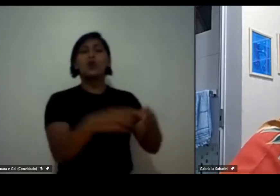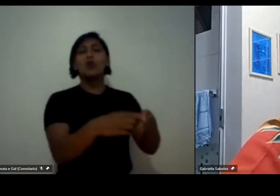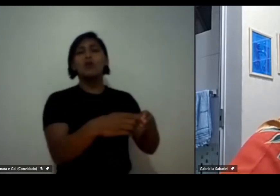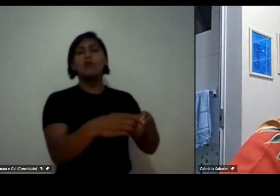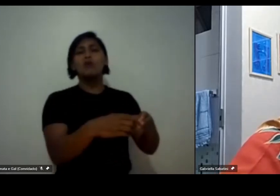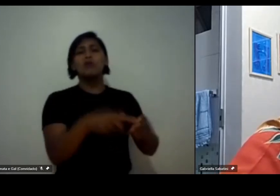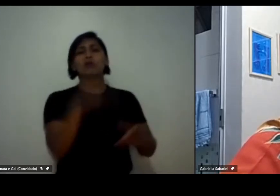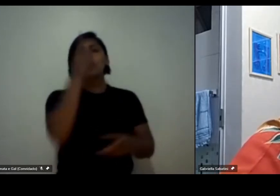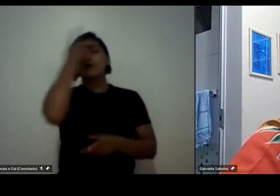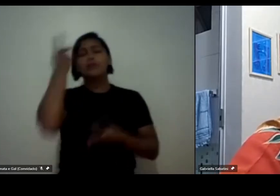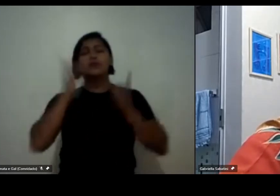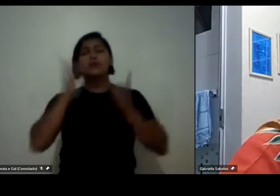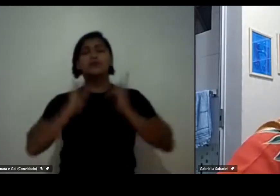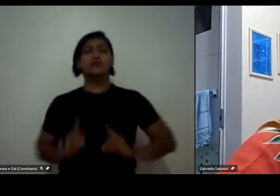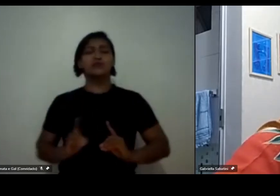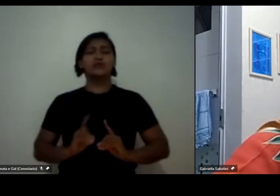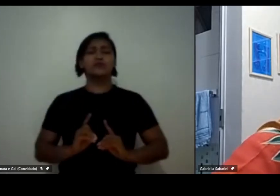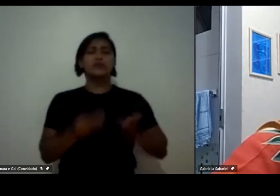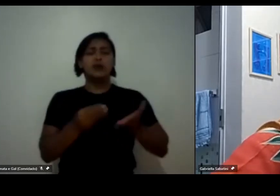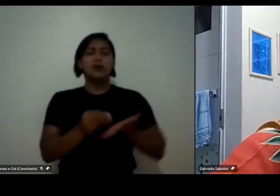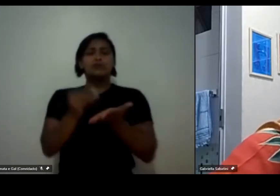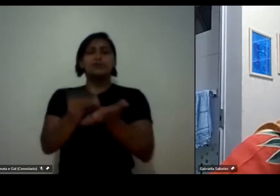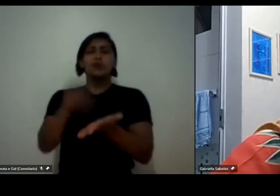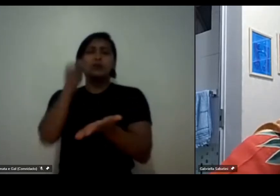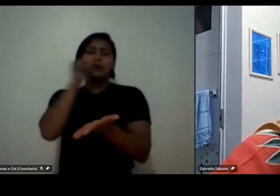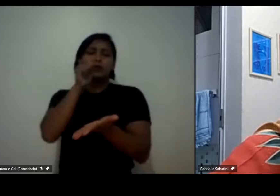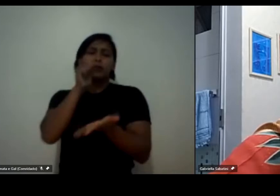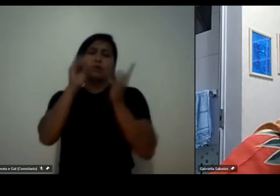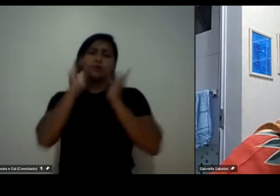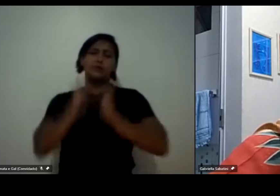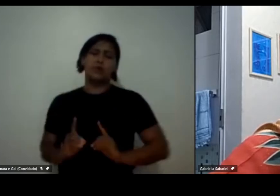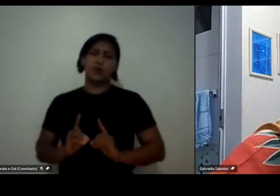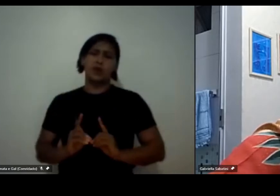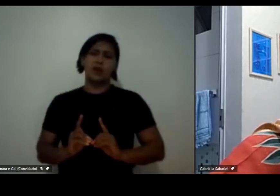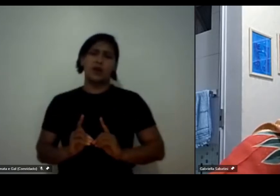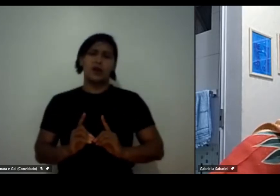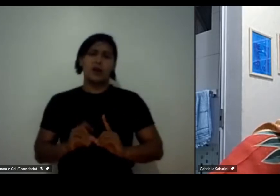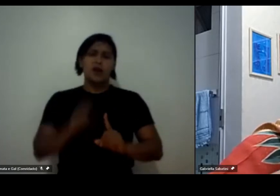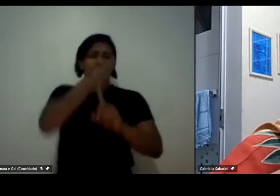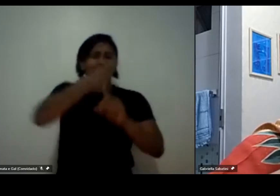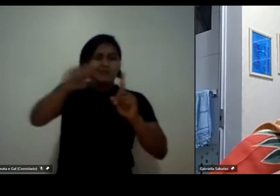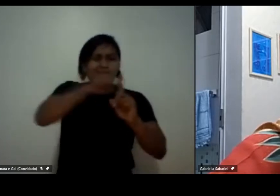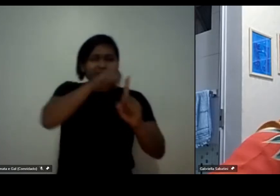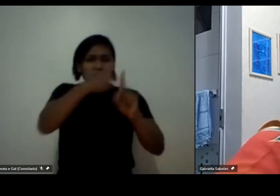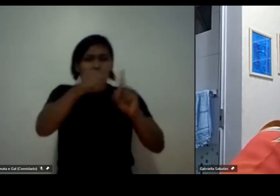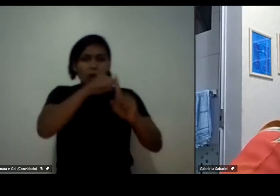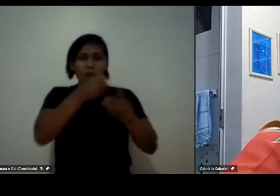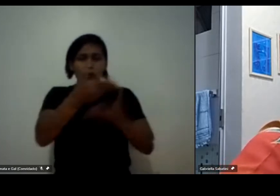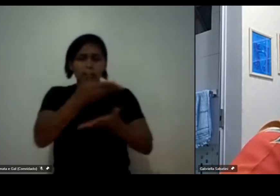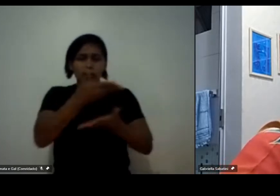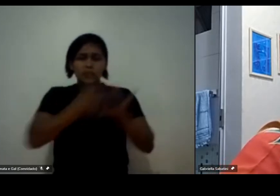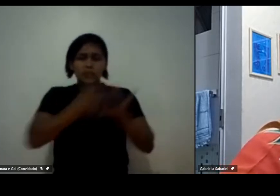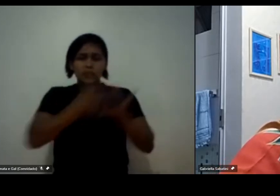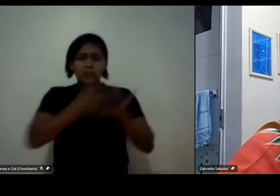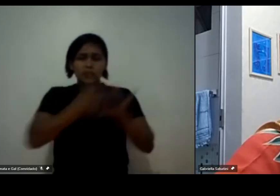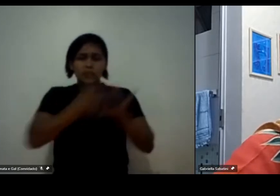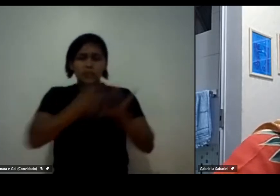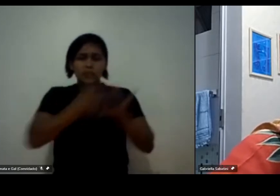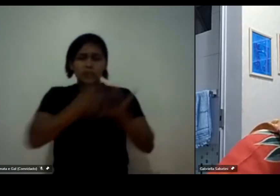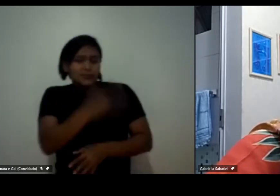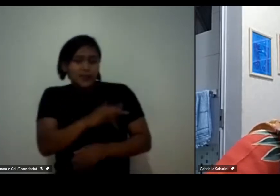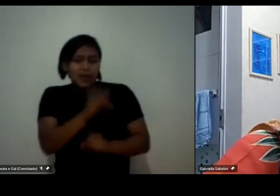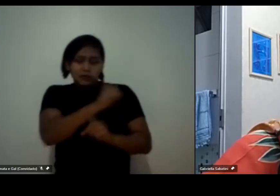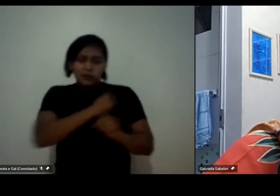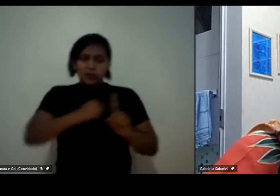uma mulher com deficiência. Parece ser um lugar de violência compartilhada, pois me parece que a dor social e